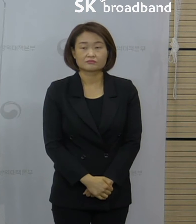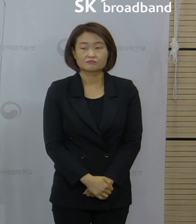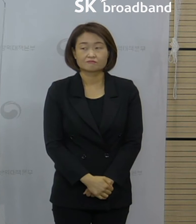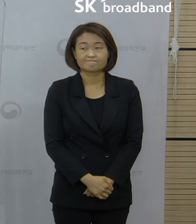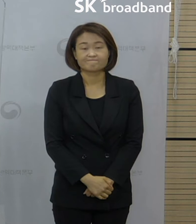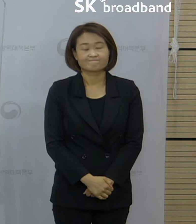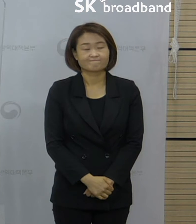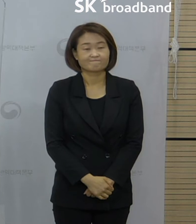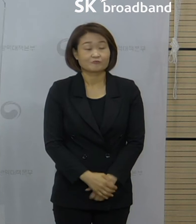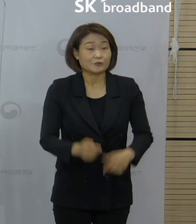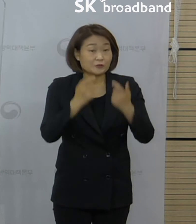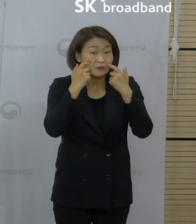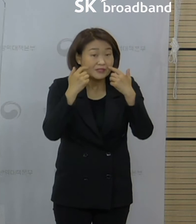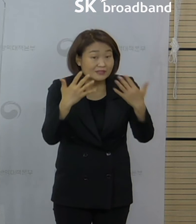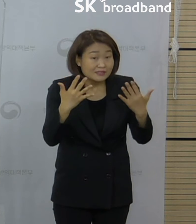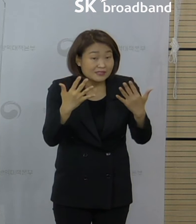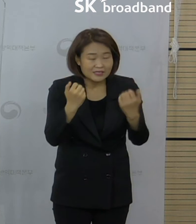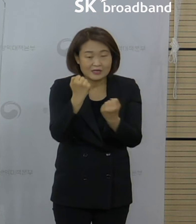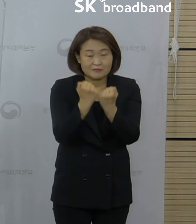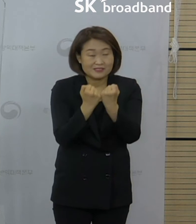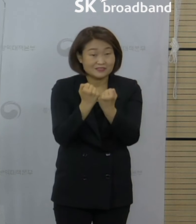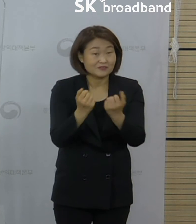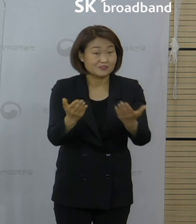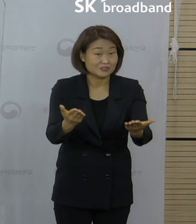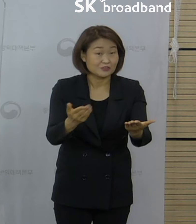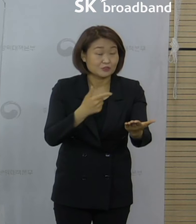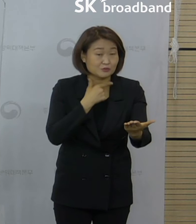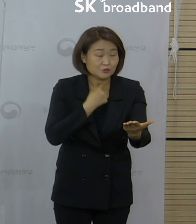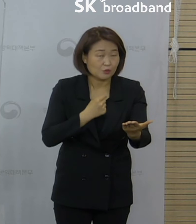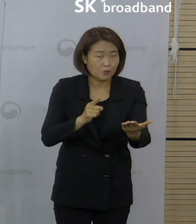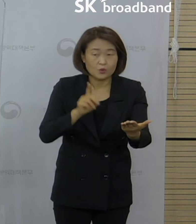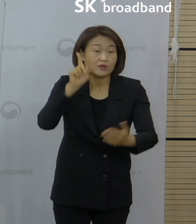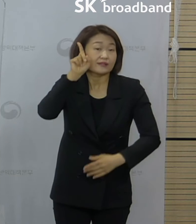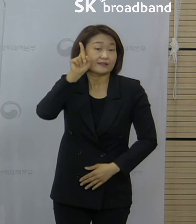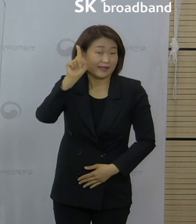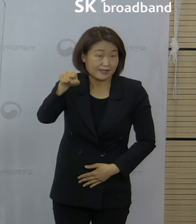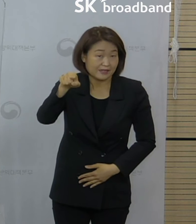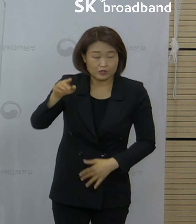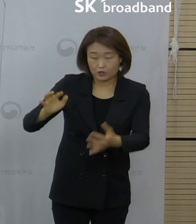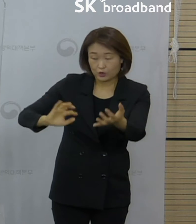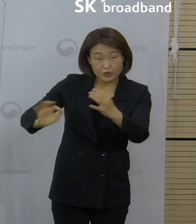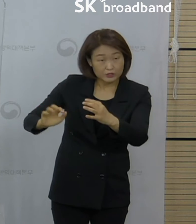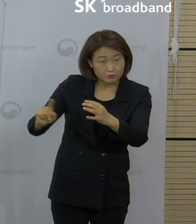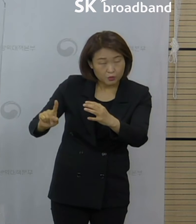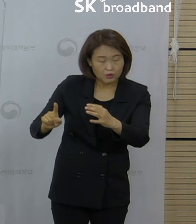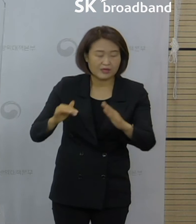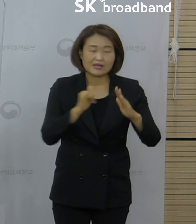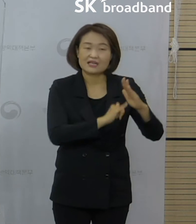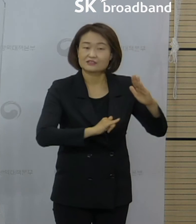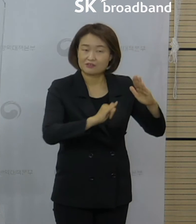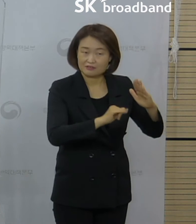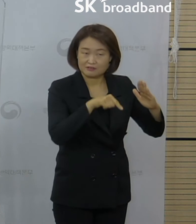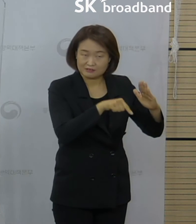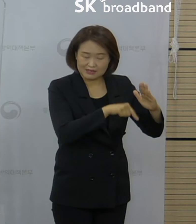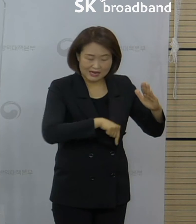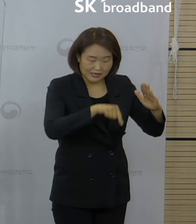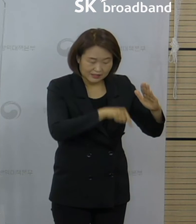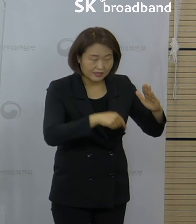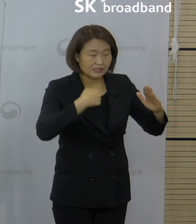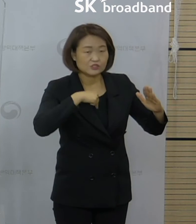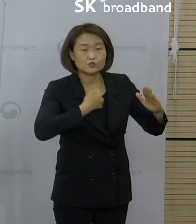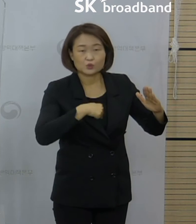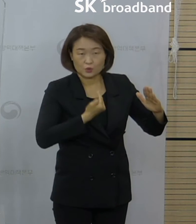명확하게 말씀드리는 것은 내일 하는 회의가 자가진단 키트, 즉 가정에서 스스로